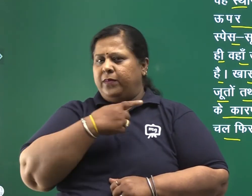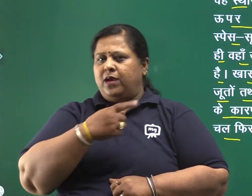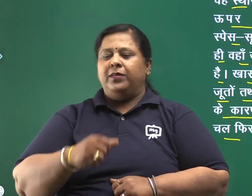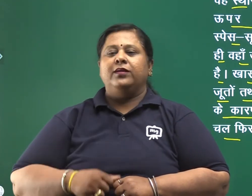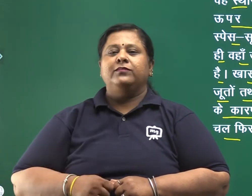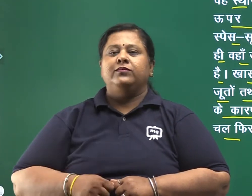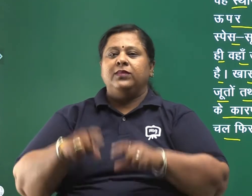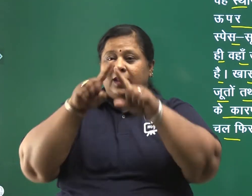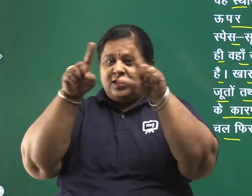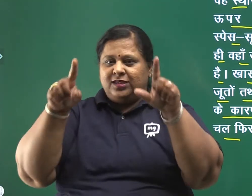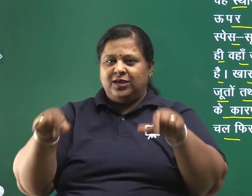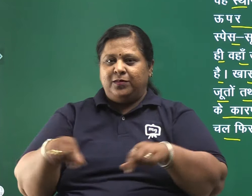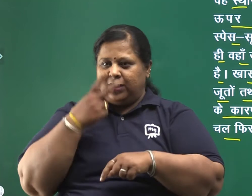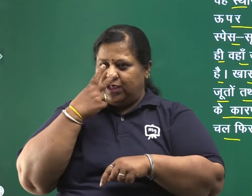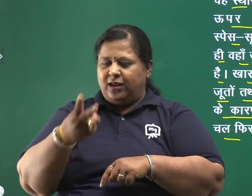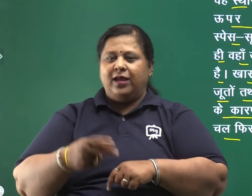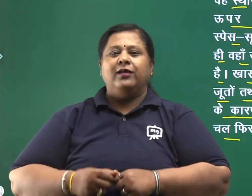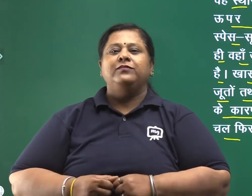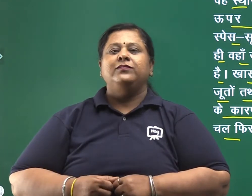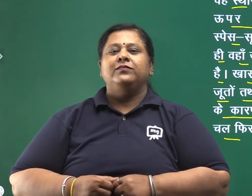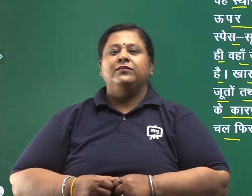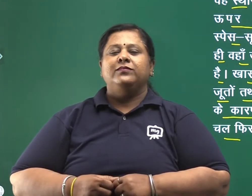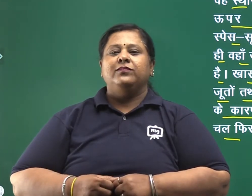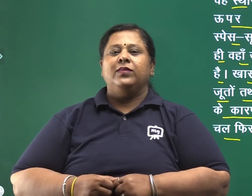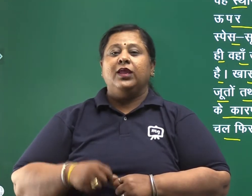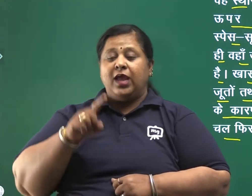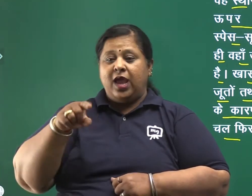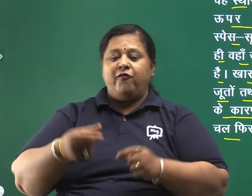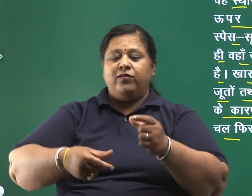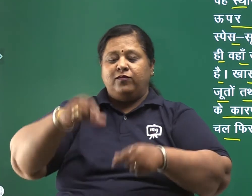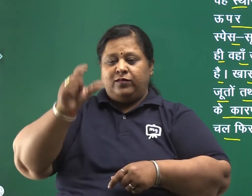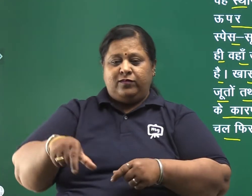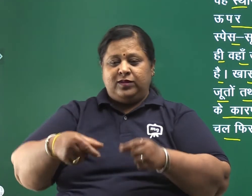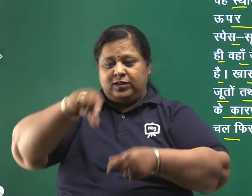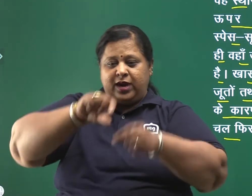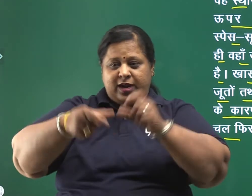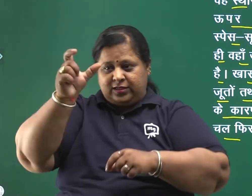पर इस चित्र में देख रहे हैं कि वैज्ञानिक